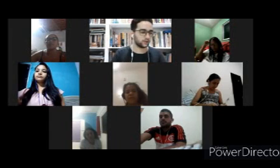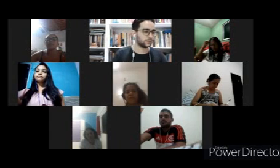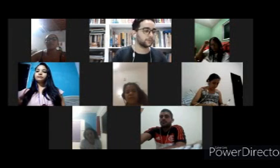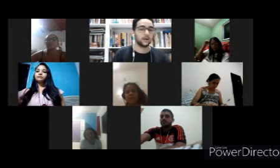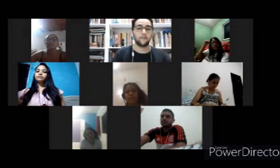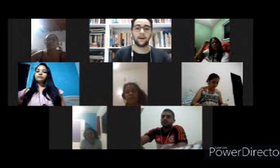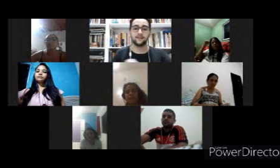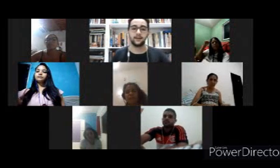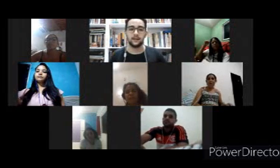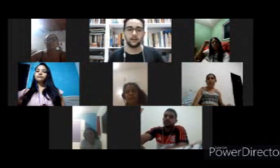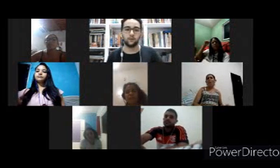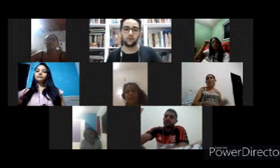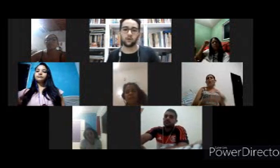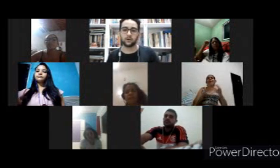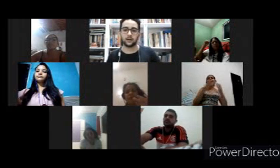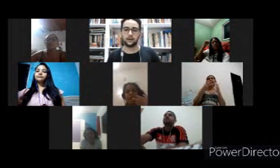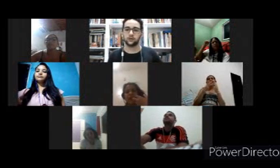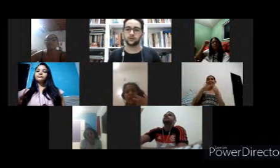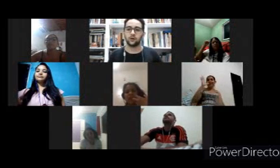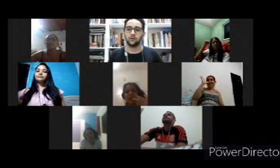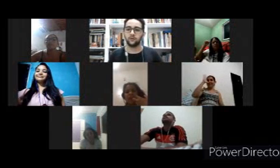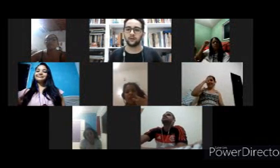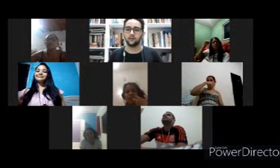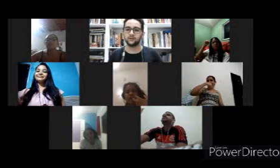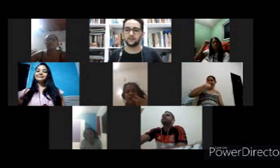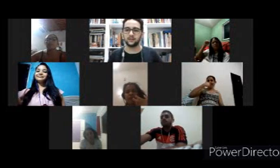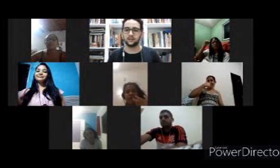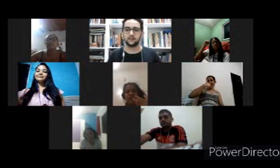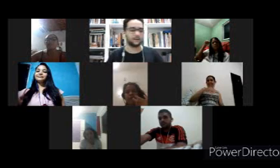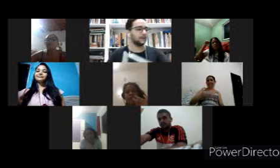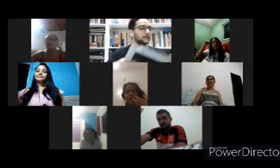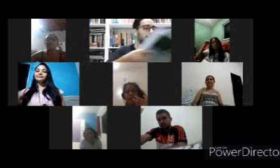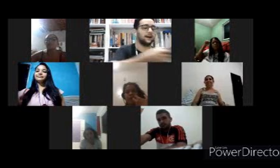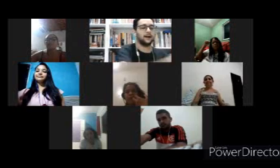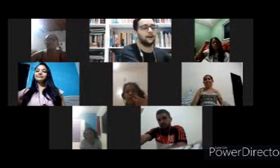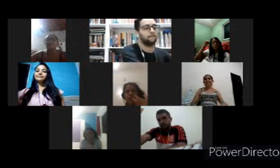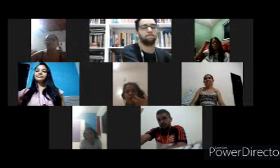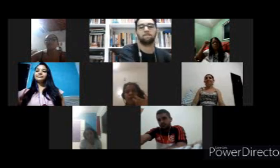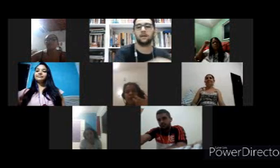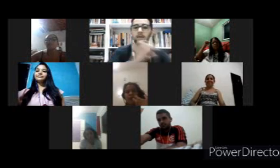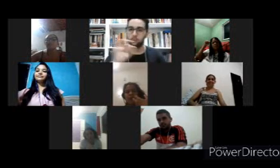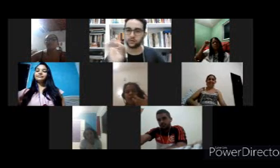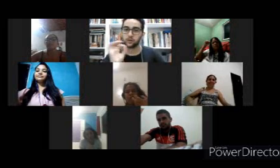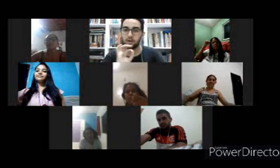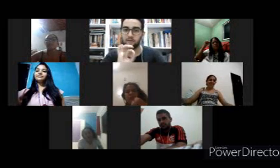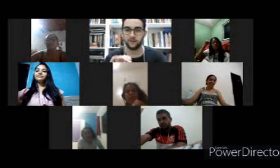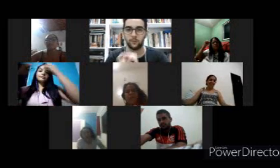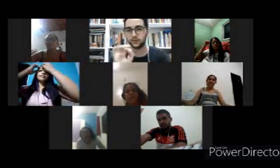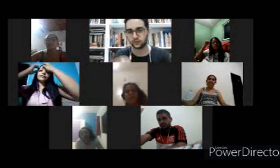Quest. Mas aí eu vou colocar aqui só o finalzinho da música, só o refrão pra gente